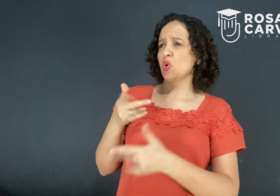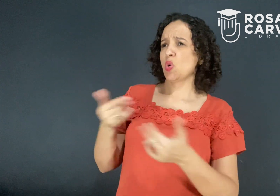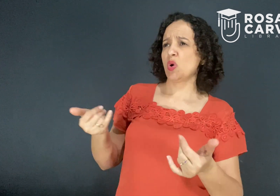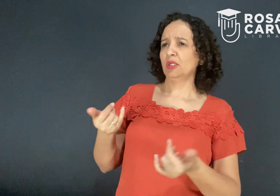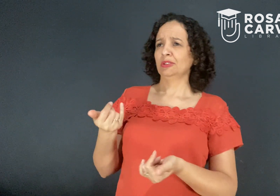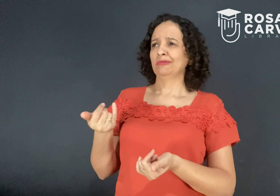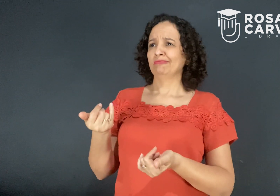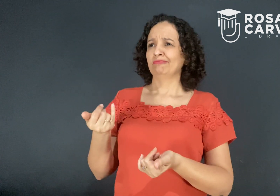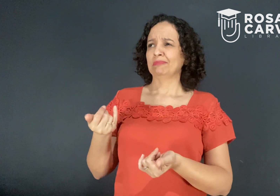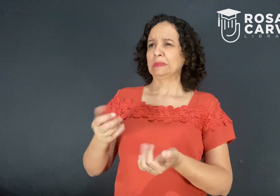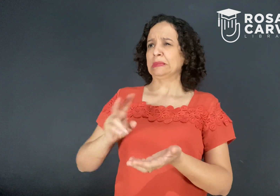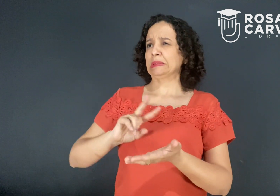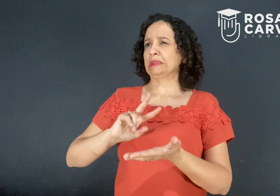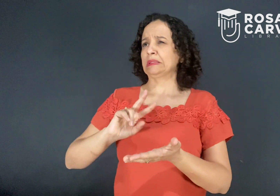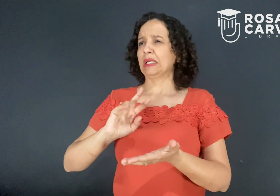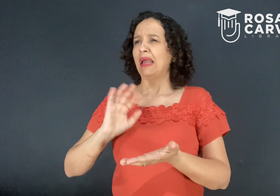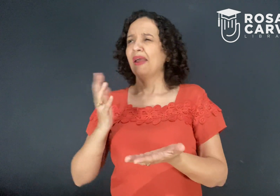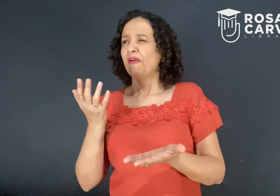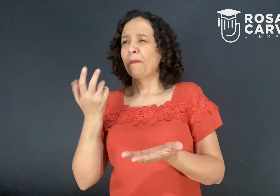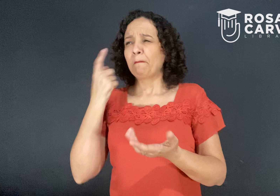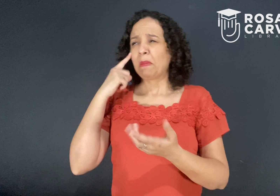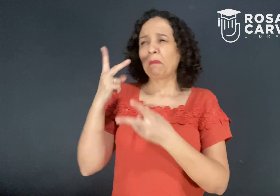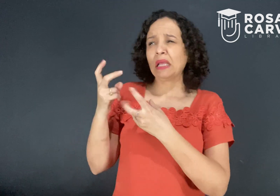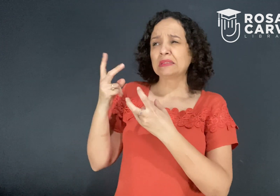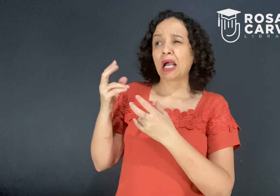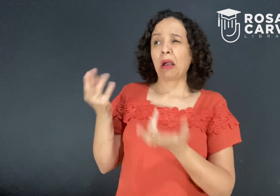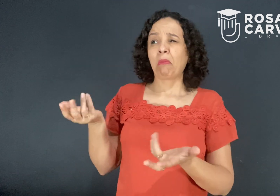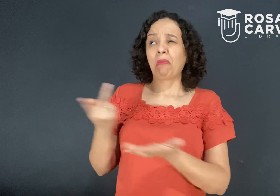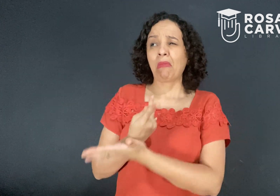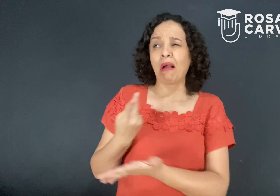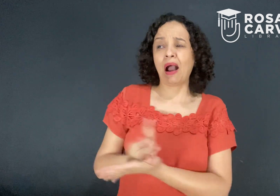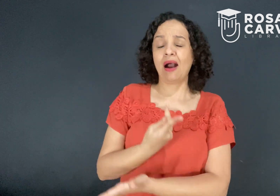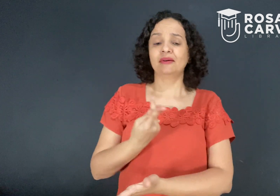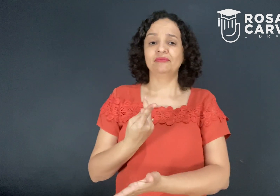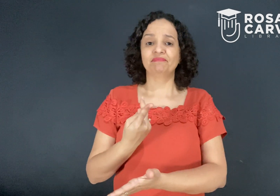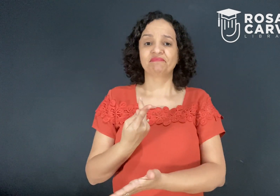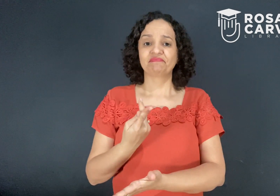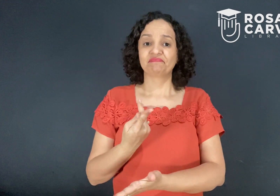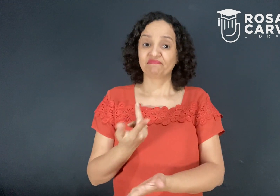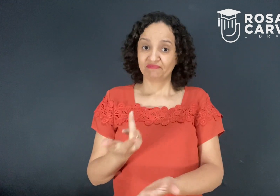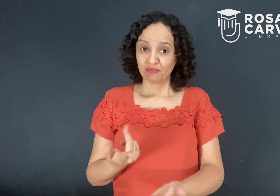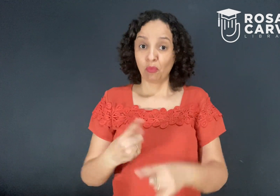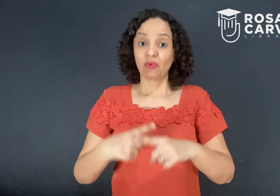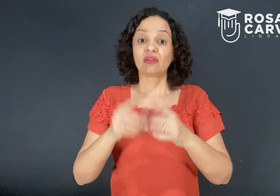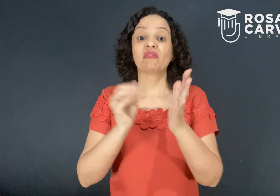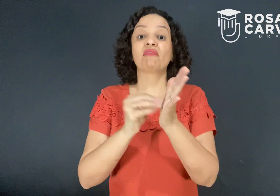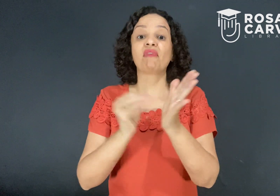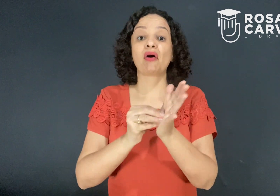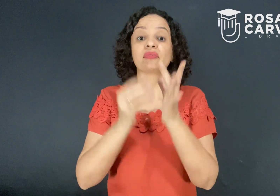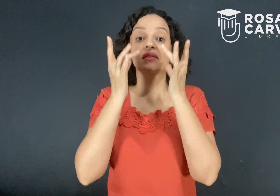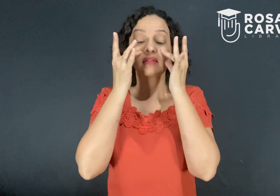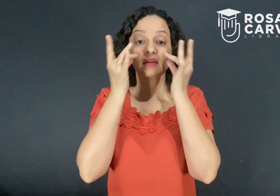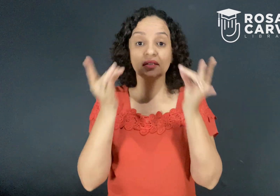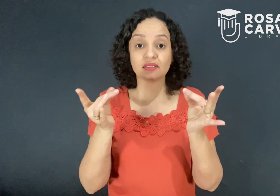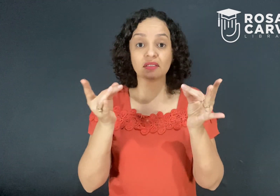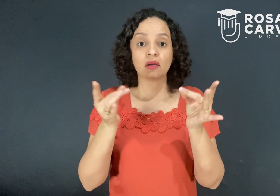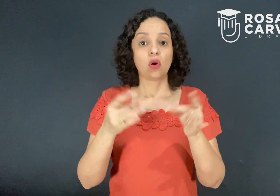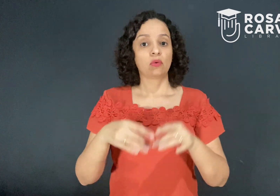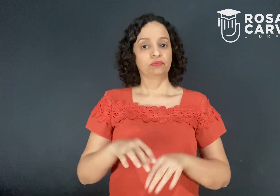as situações do jeito delas. E quando não é tratado, na adolescência, a pessoa que tem